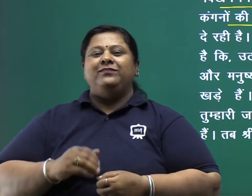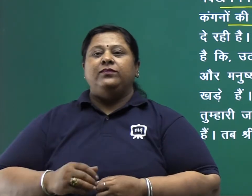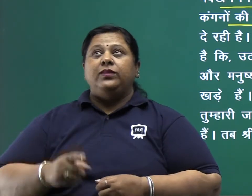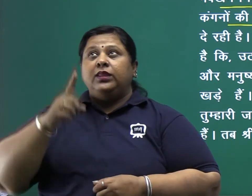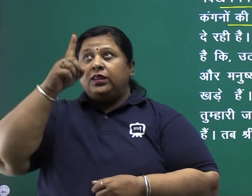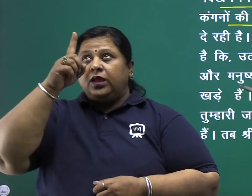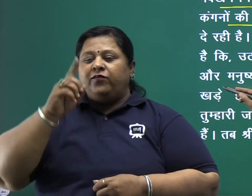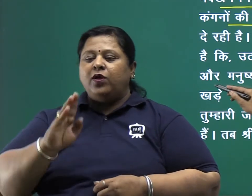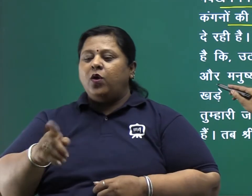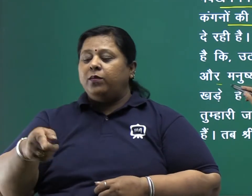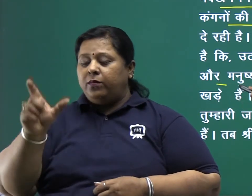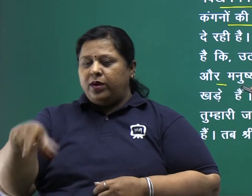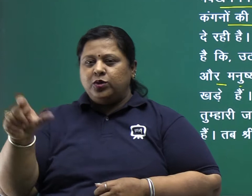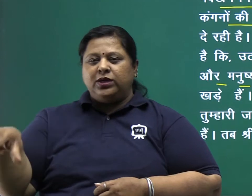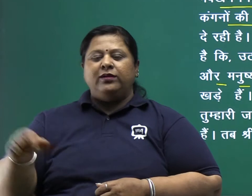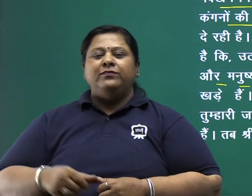देवता और मनुष्य